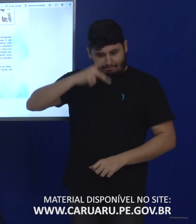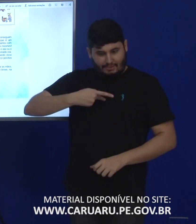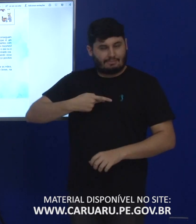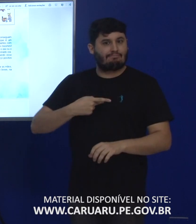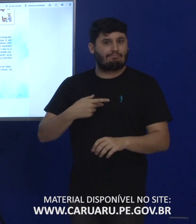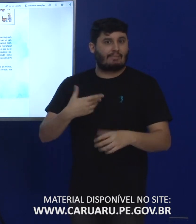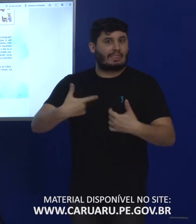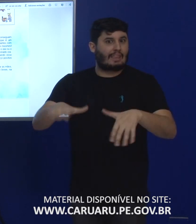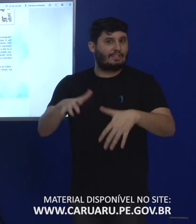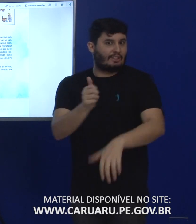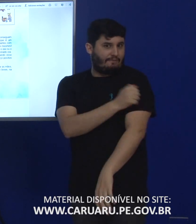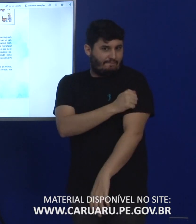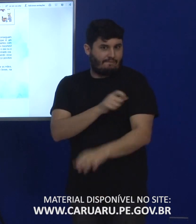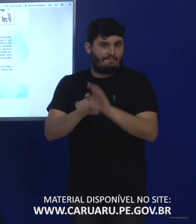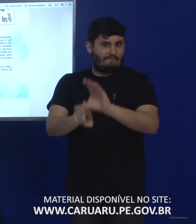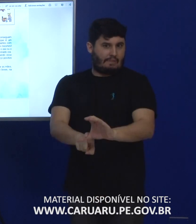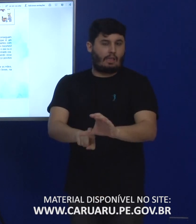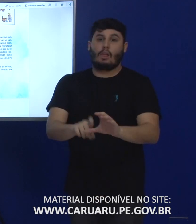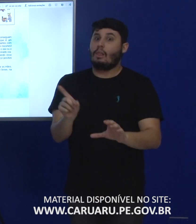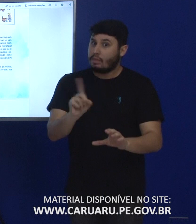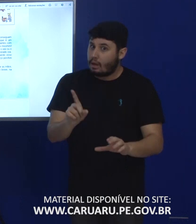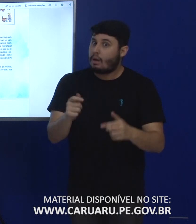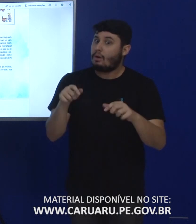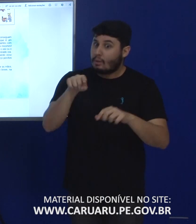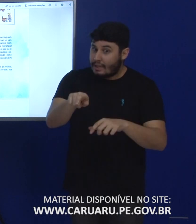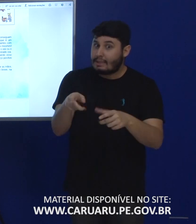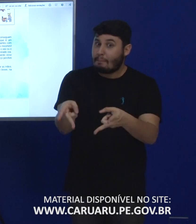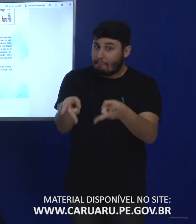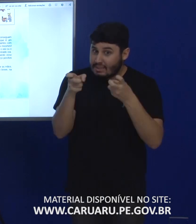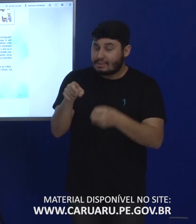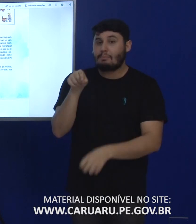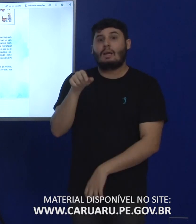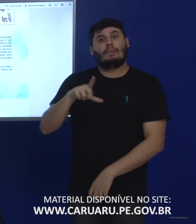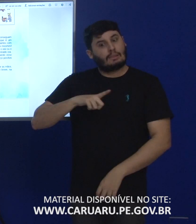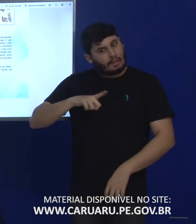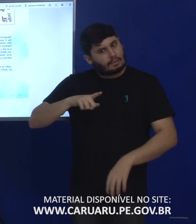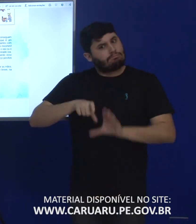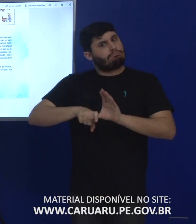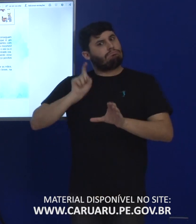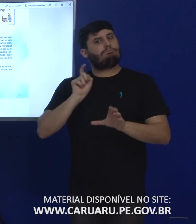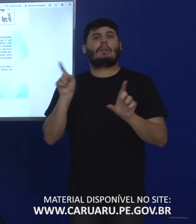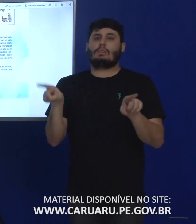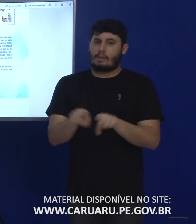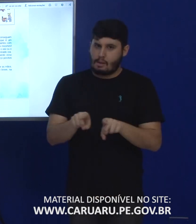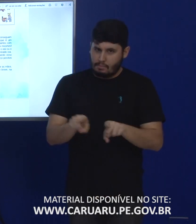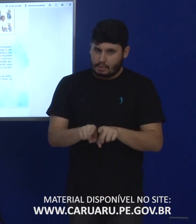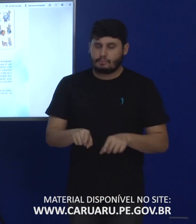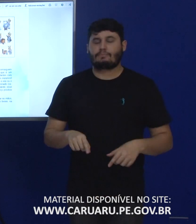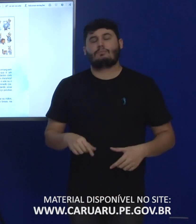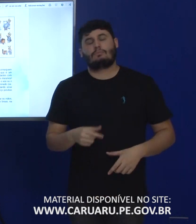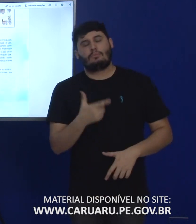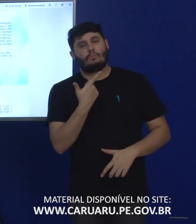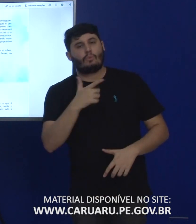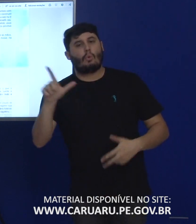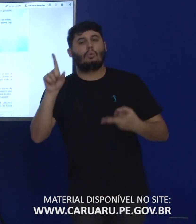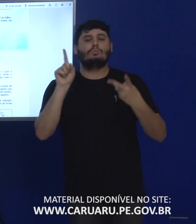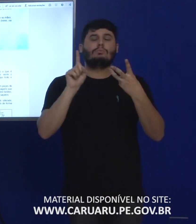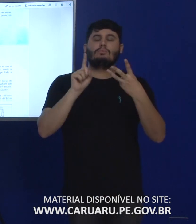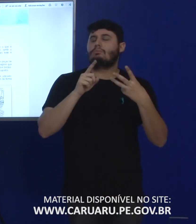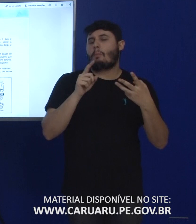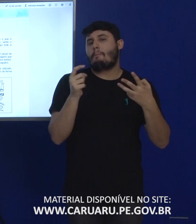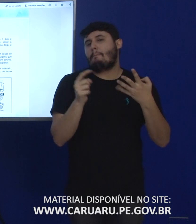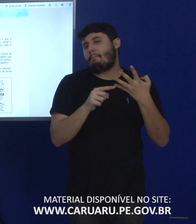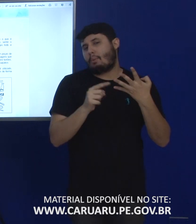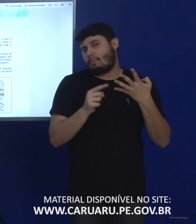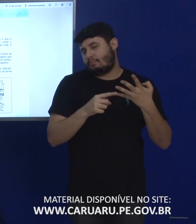muita habilidade, de muita competência para também ter uma vida independente. Um outro ponto que a gente também orienta, né?